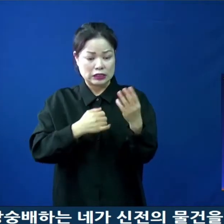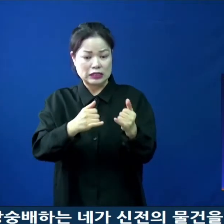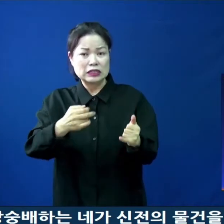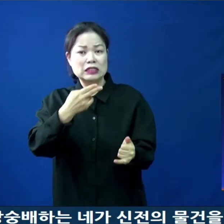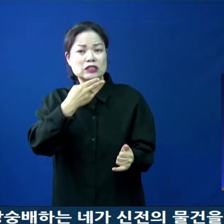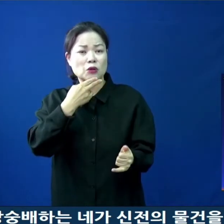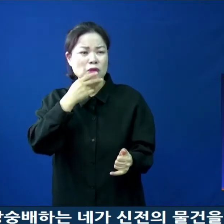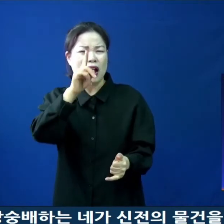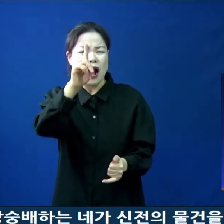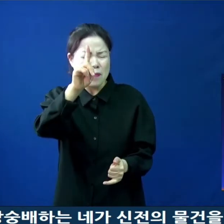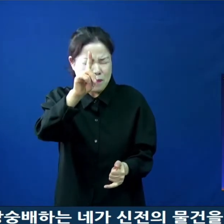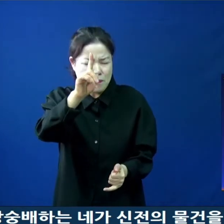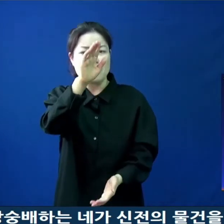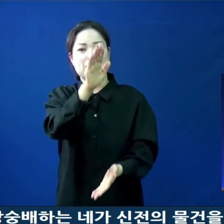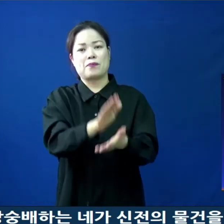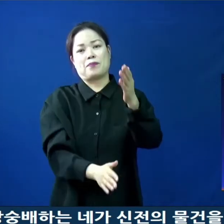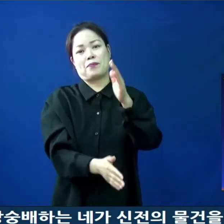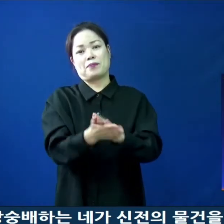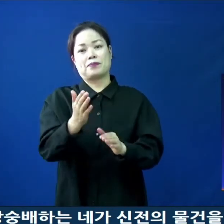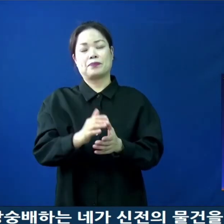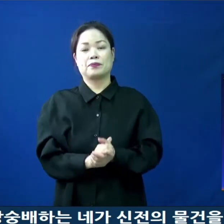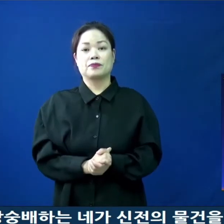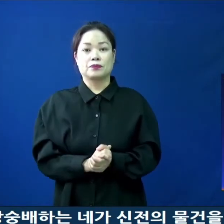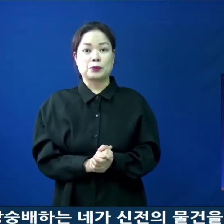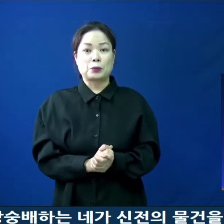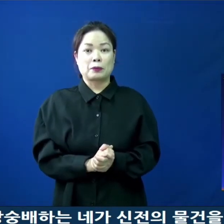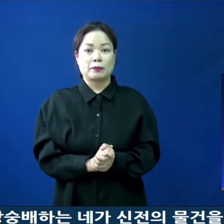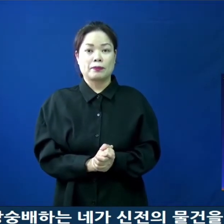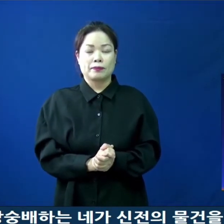없나니 하나도 없다.